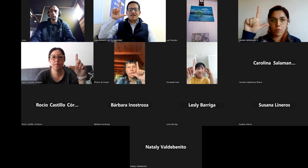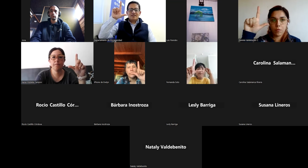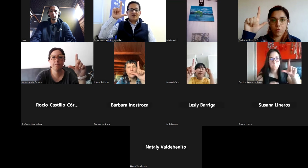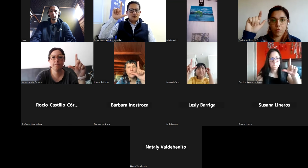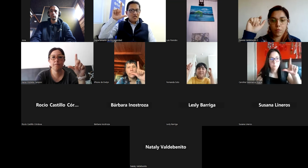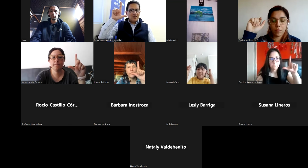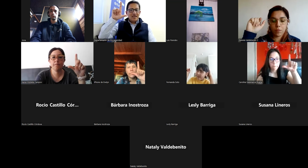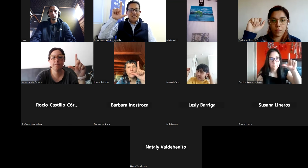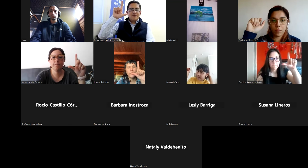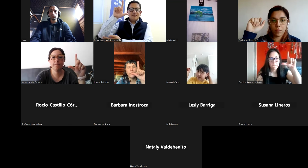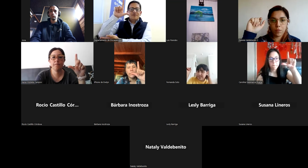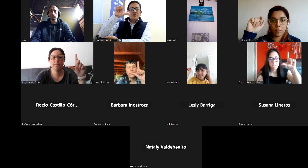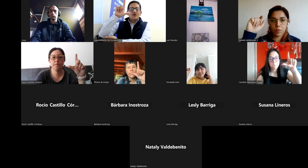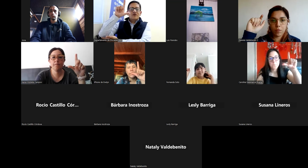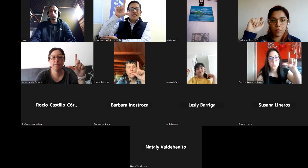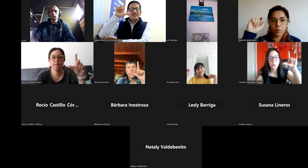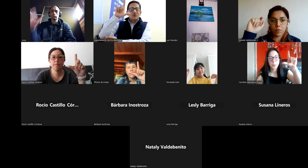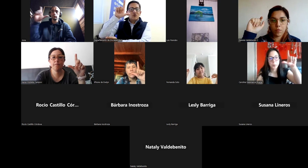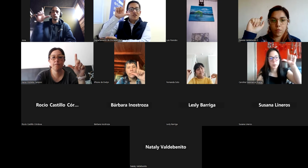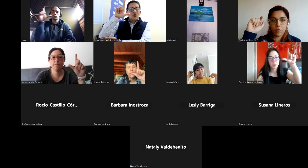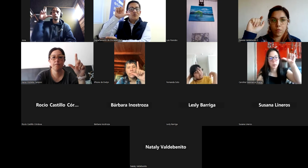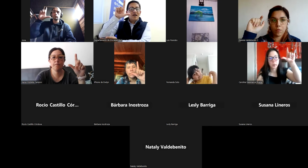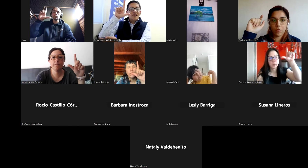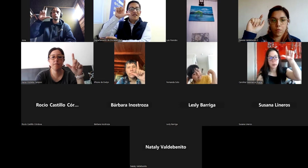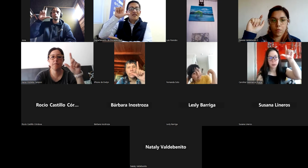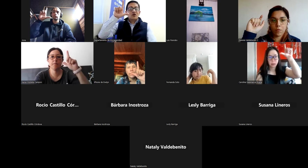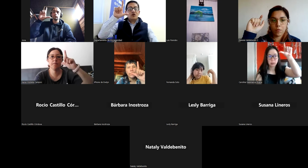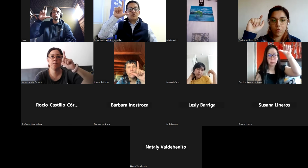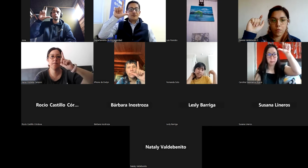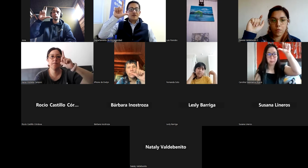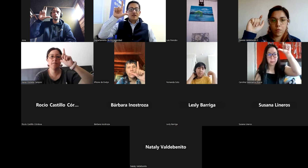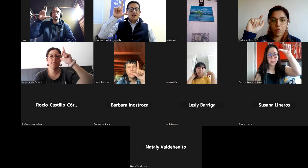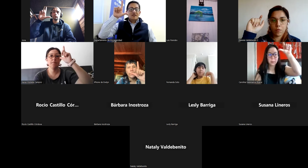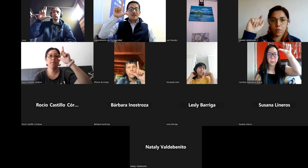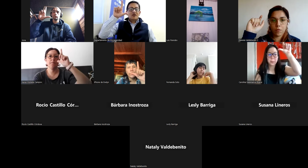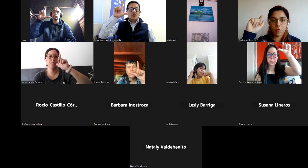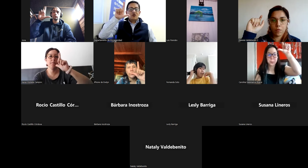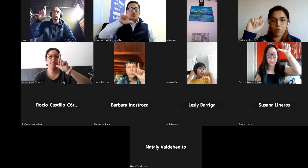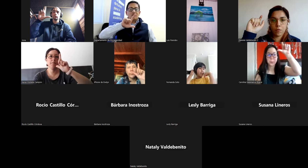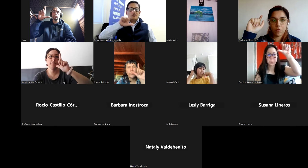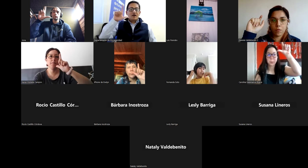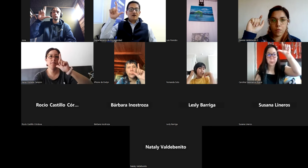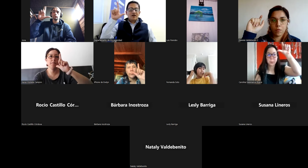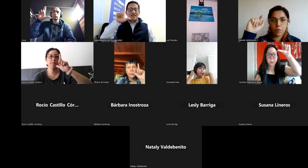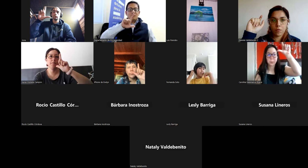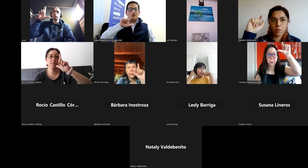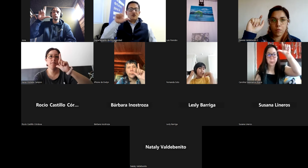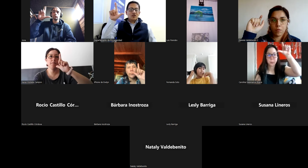se hace con la letra L, pero fíjense, el movimiento va desde aquí del codo. Desde el codo, flestamos el codo